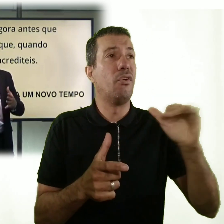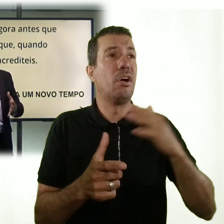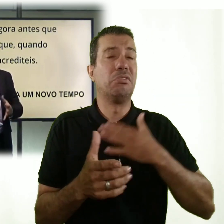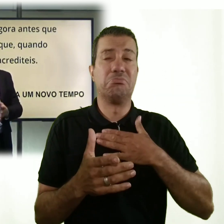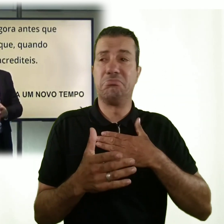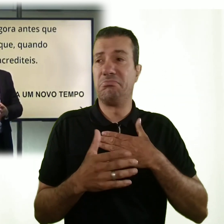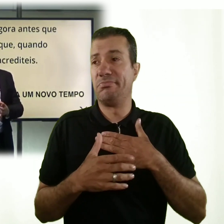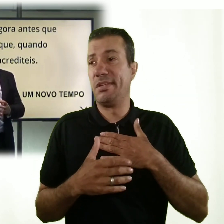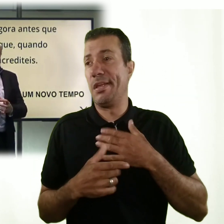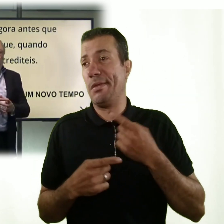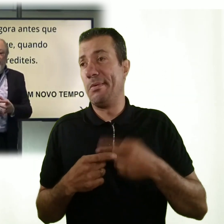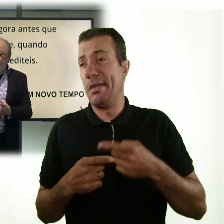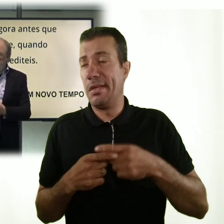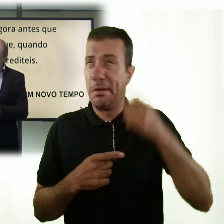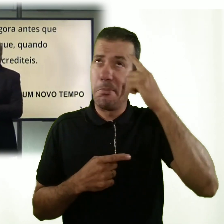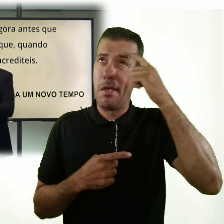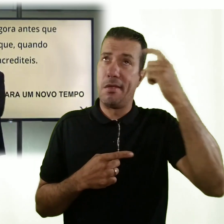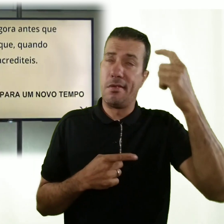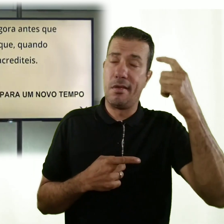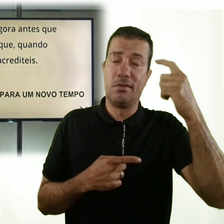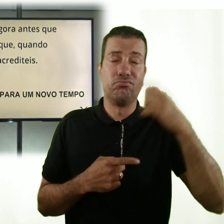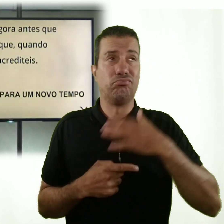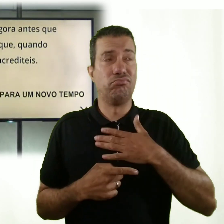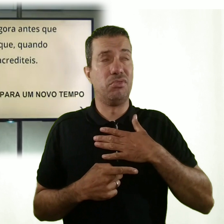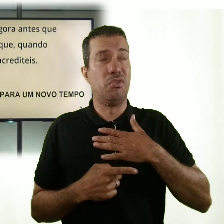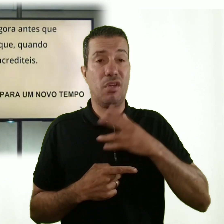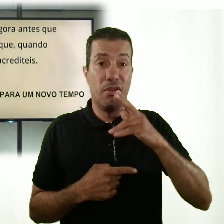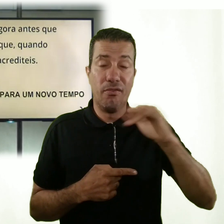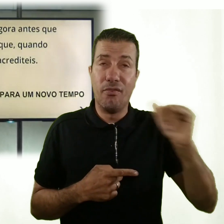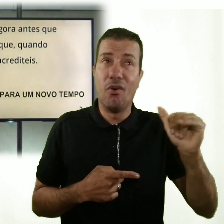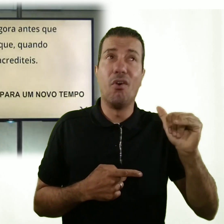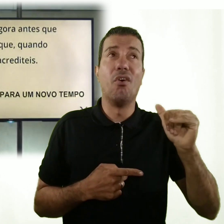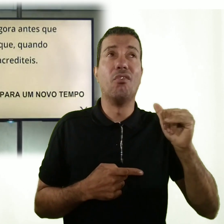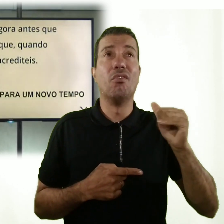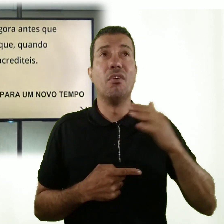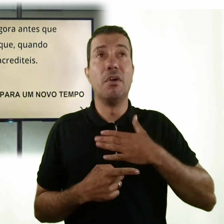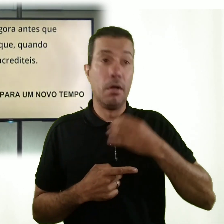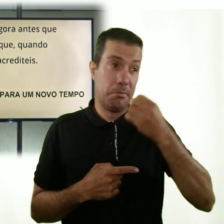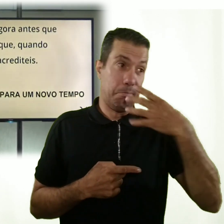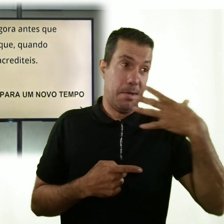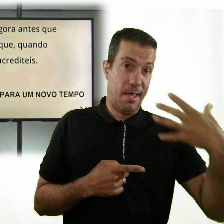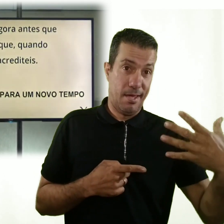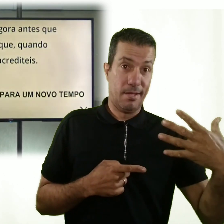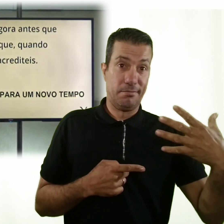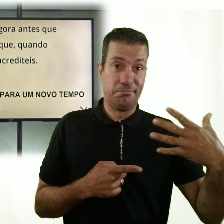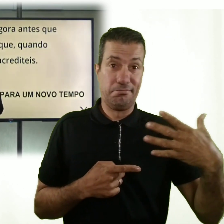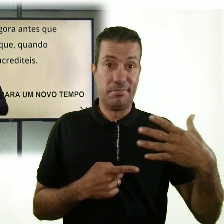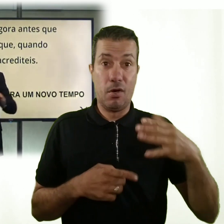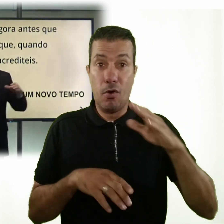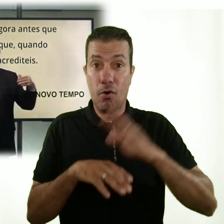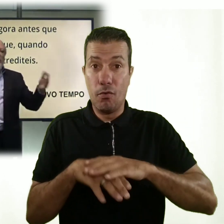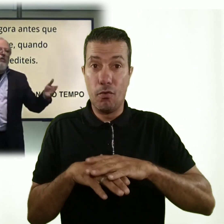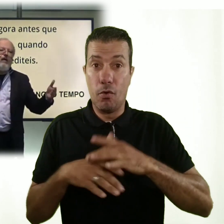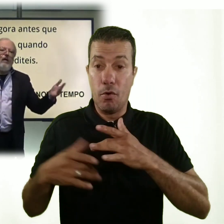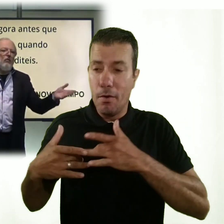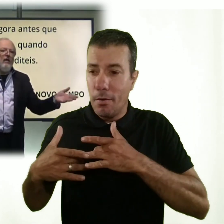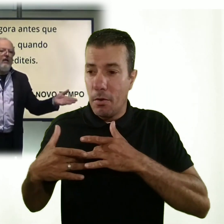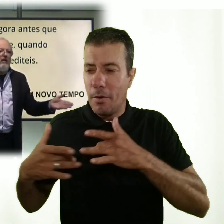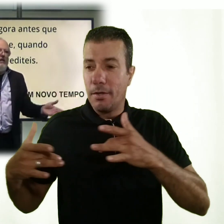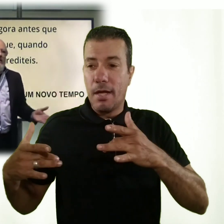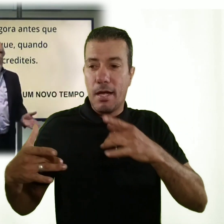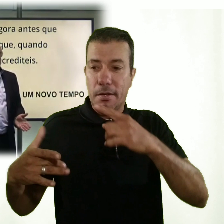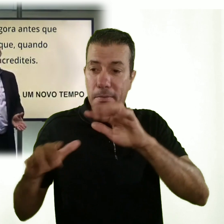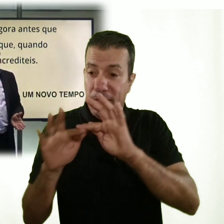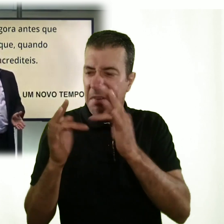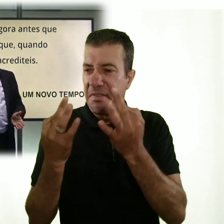Porque tem gente que pensa assim e diz assim, eu vou me dar bem, vou fazer o bem para a minha família, doa quem